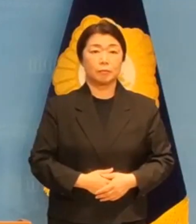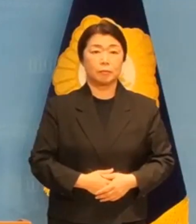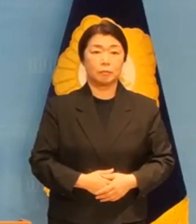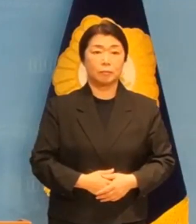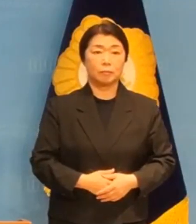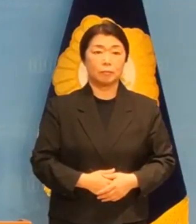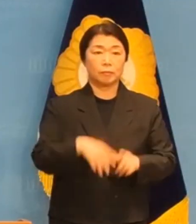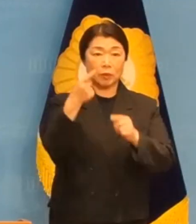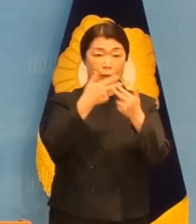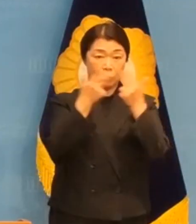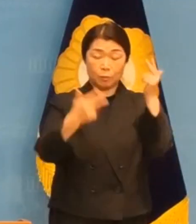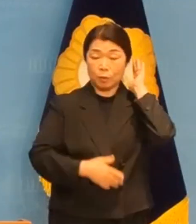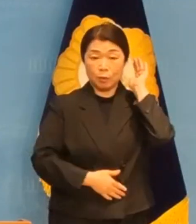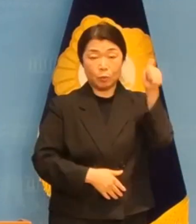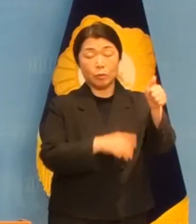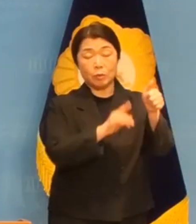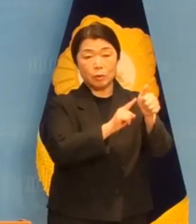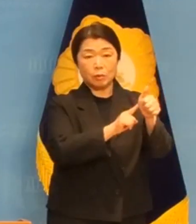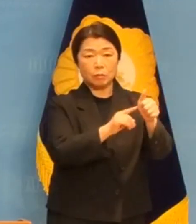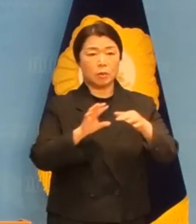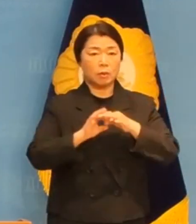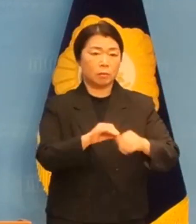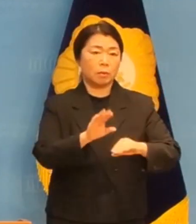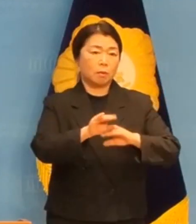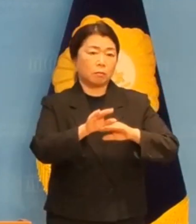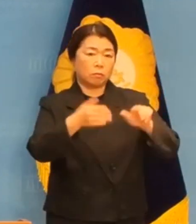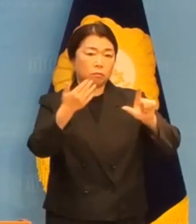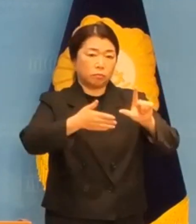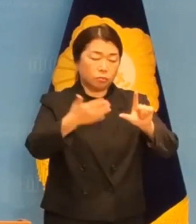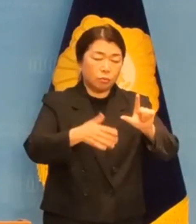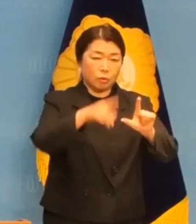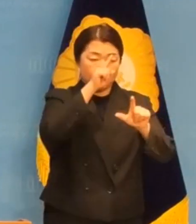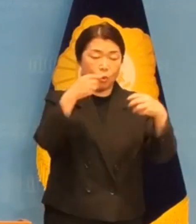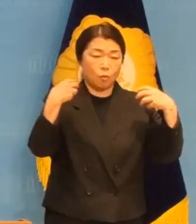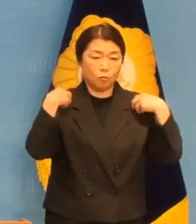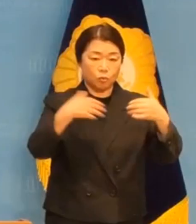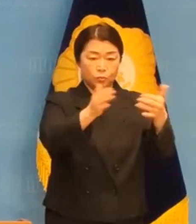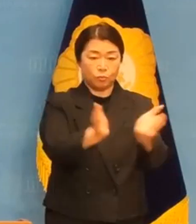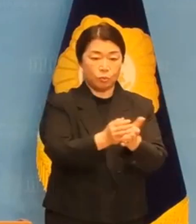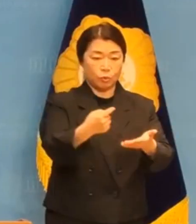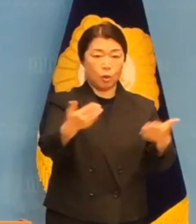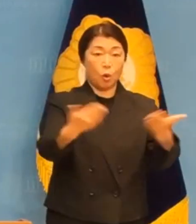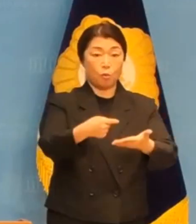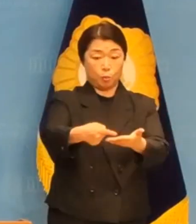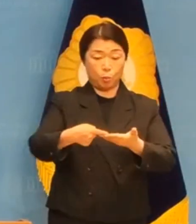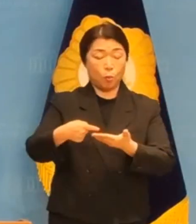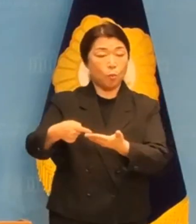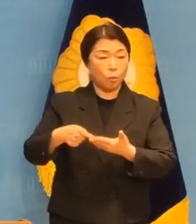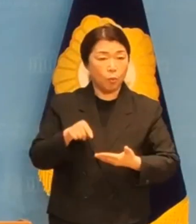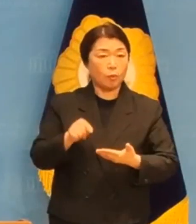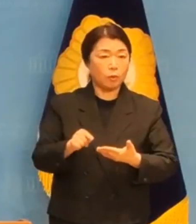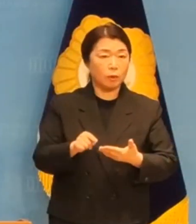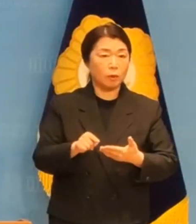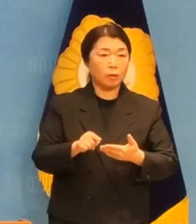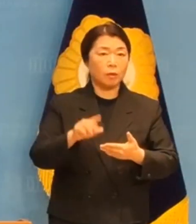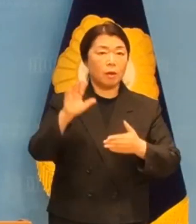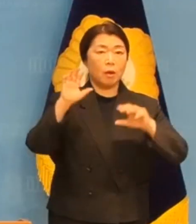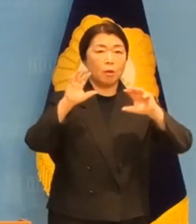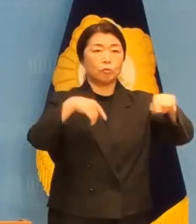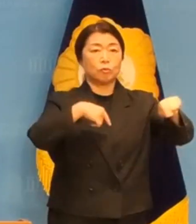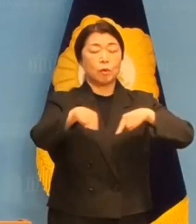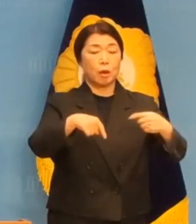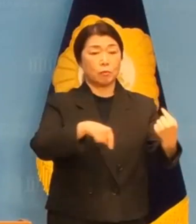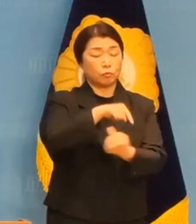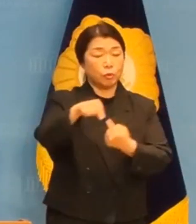이재명 대통령이 연일 생중계로 진행 중인 정부 부처 업무보고가 국정 현안을 점검하는 자리가 아닌